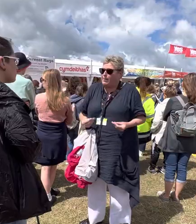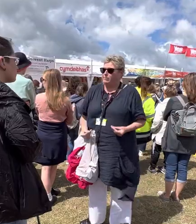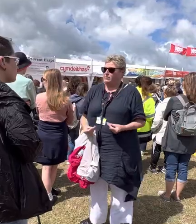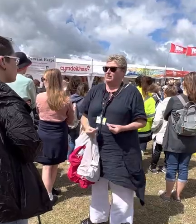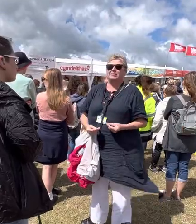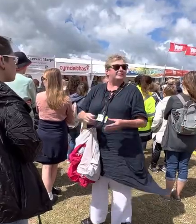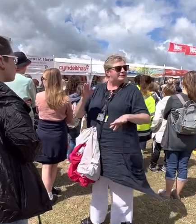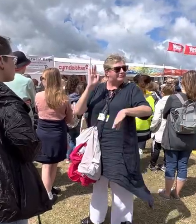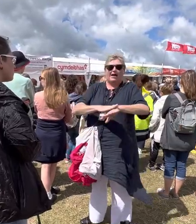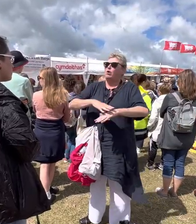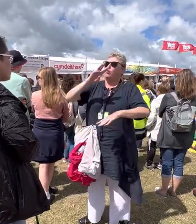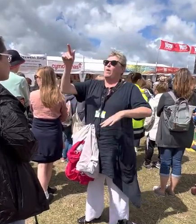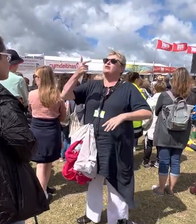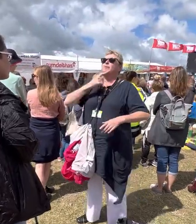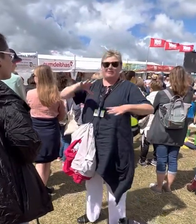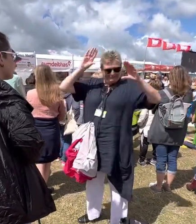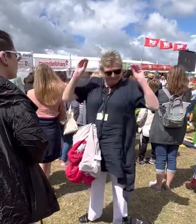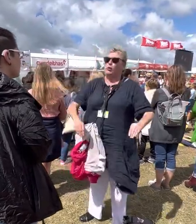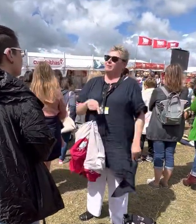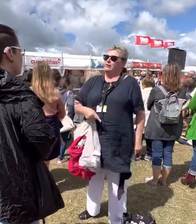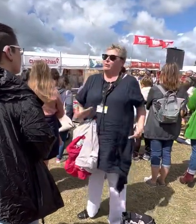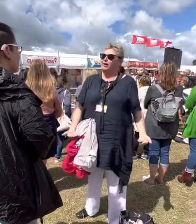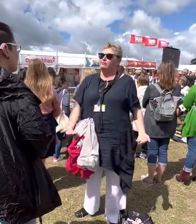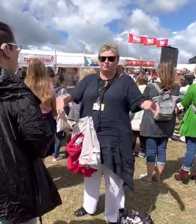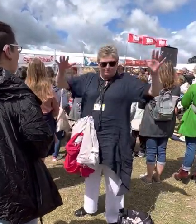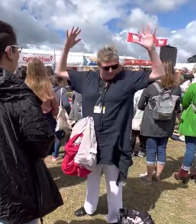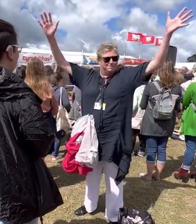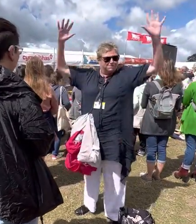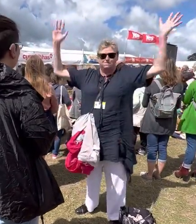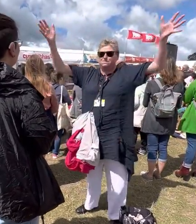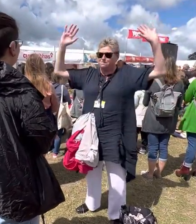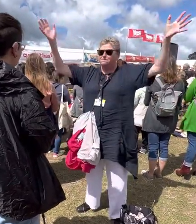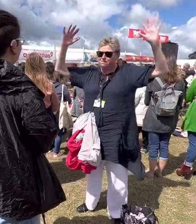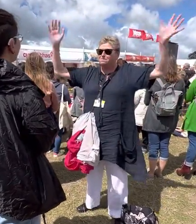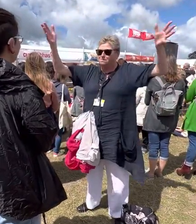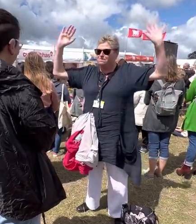bobl Gymraeg rhoi stop ar hyn. Rydym